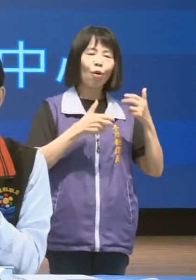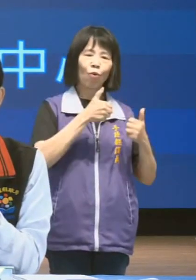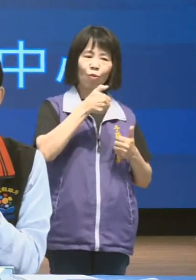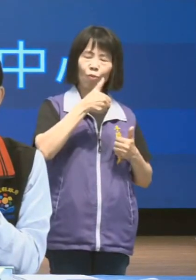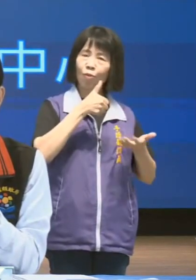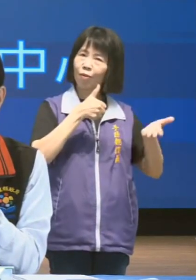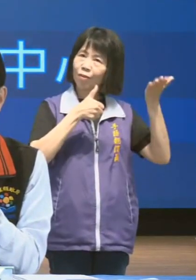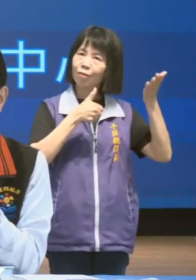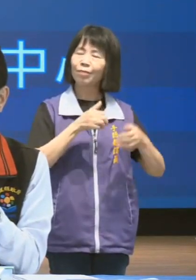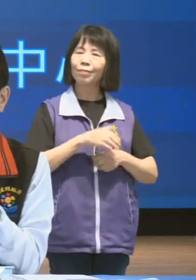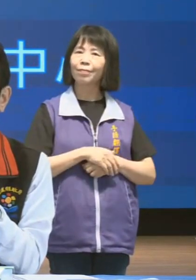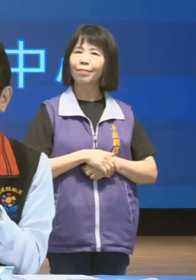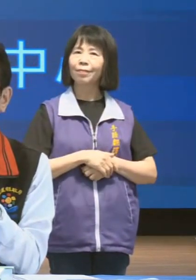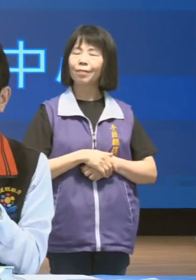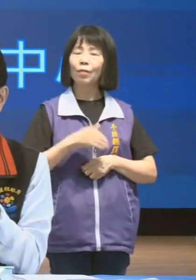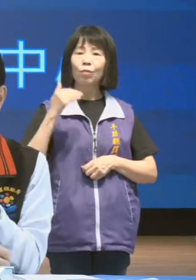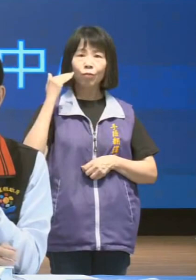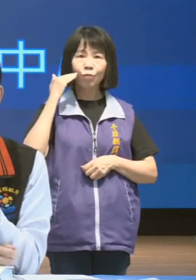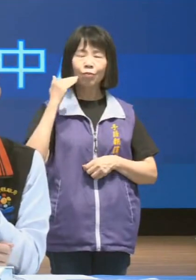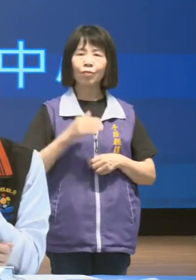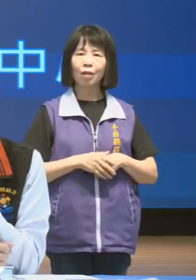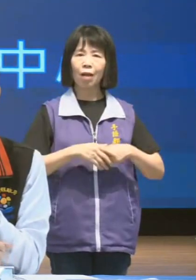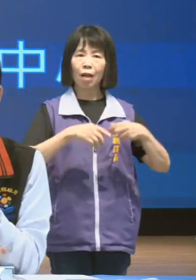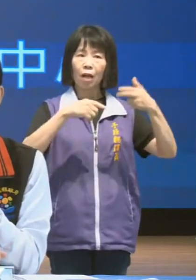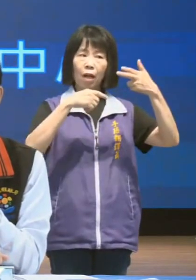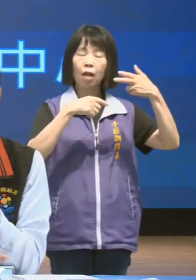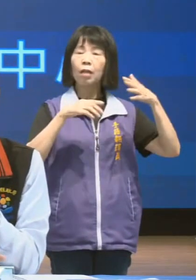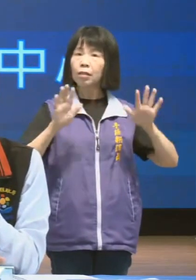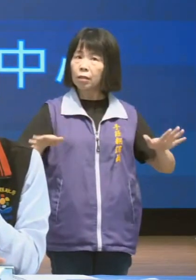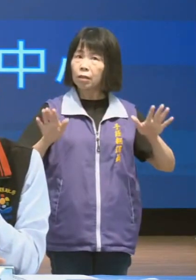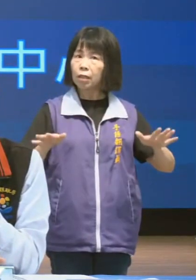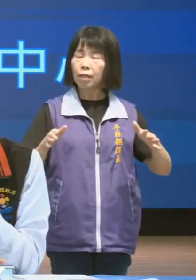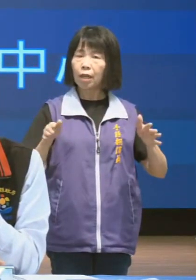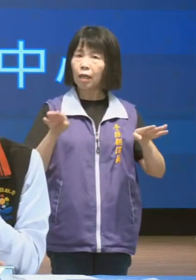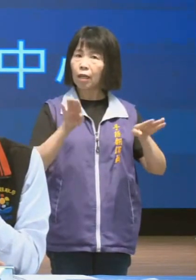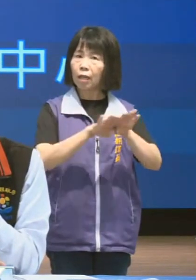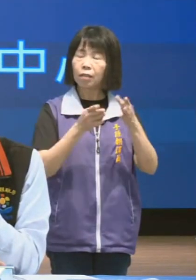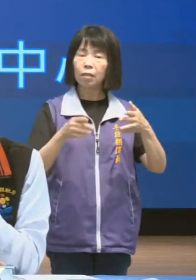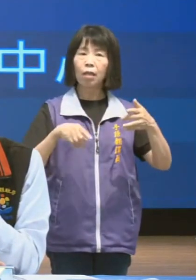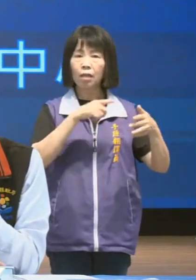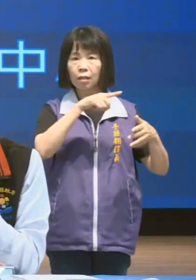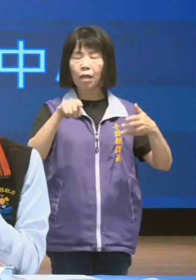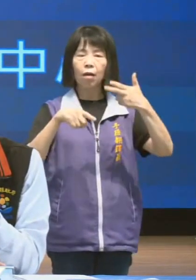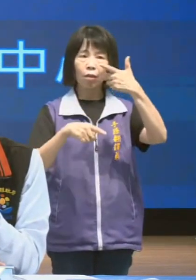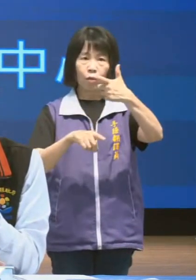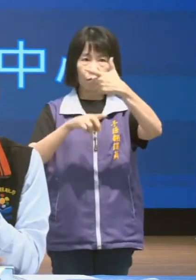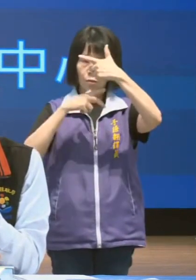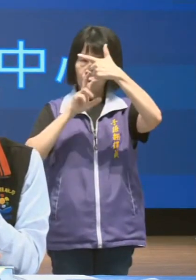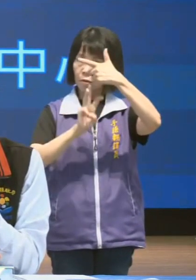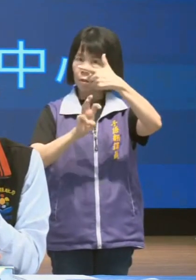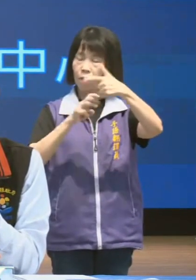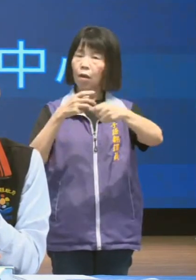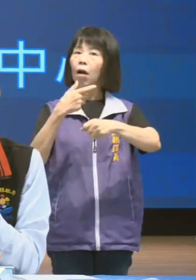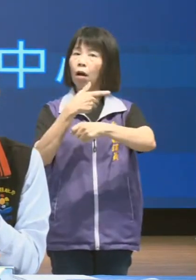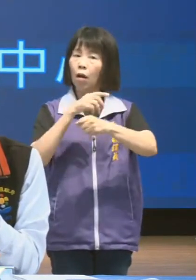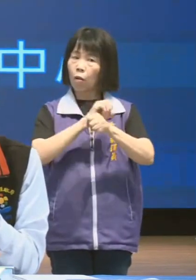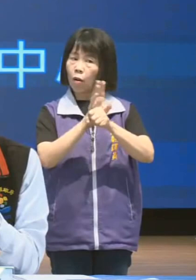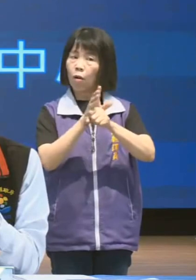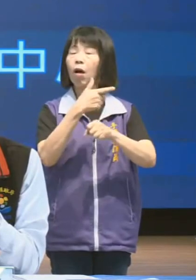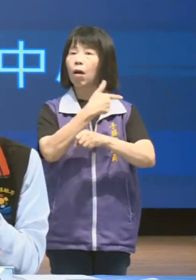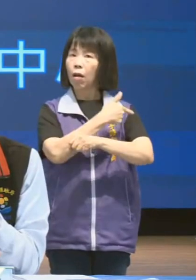住民，那如果在6月7日起到6月30号，然后接种疫苗的话，可以得